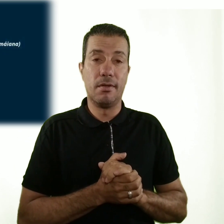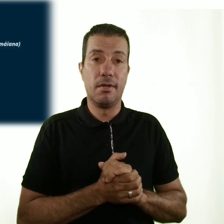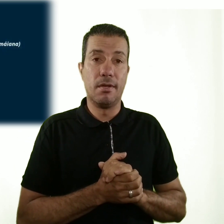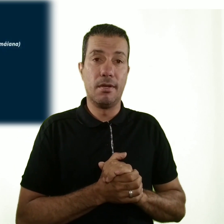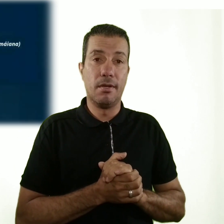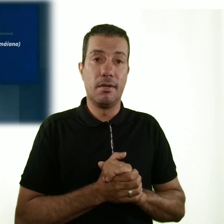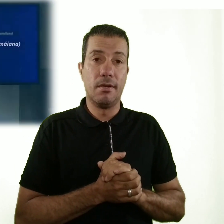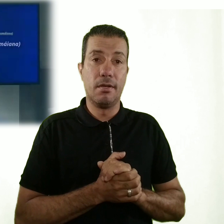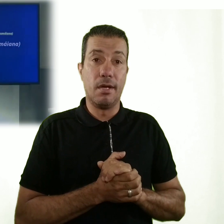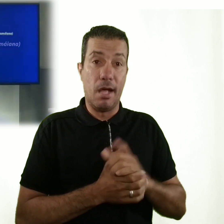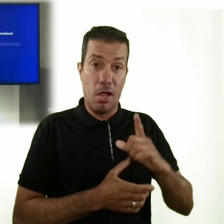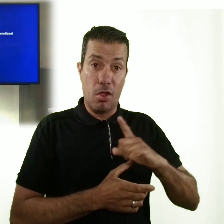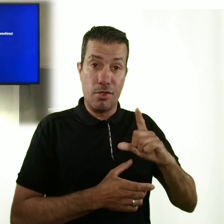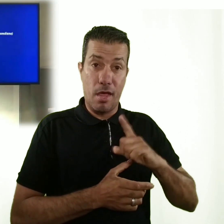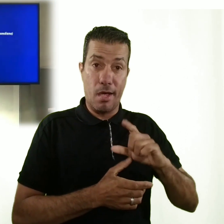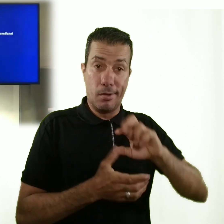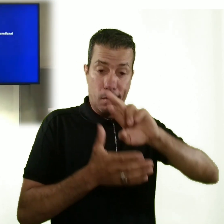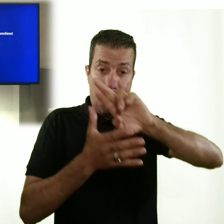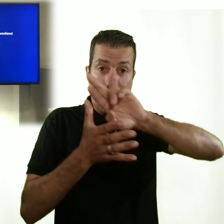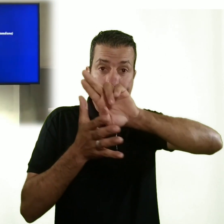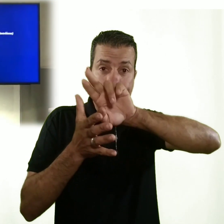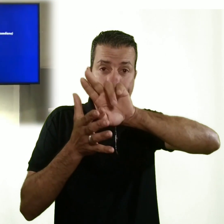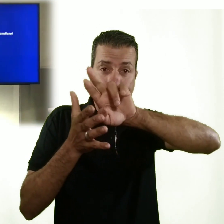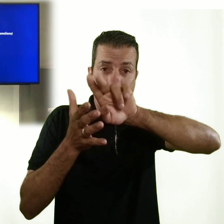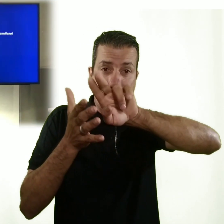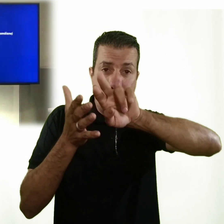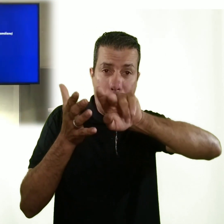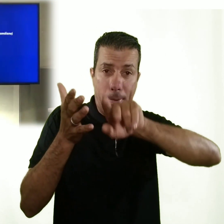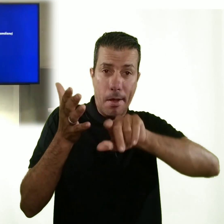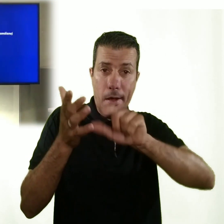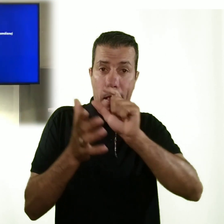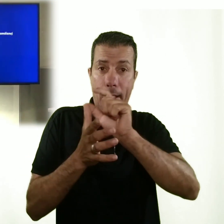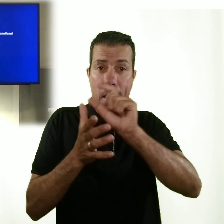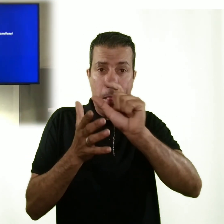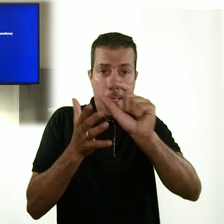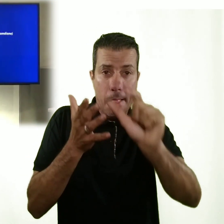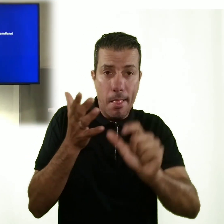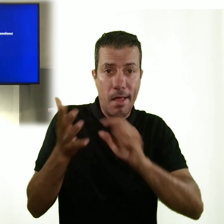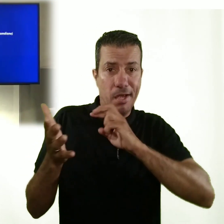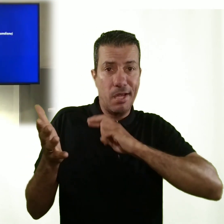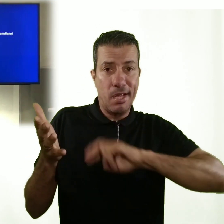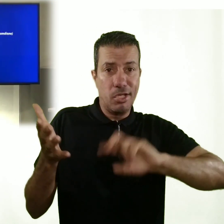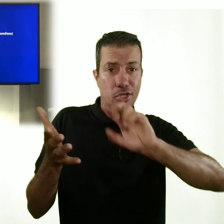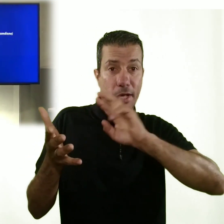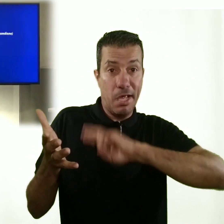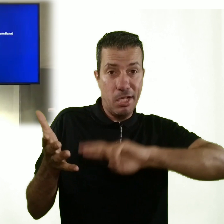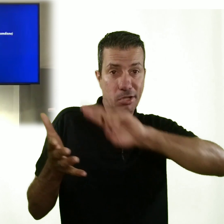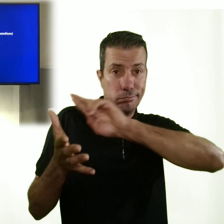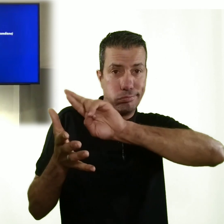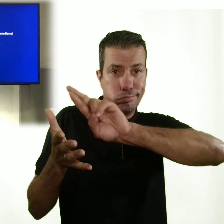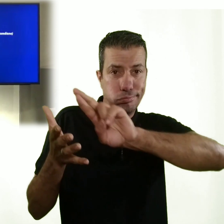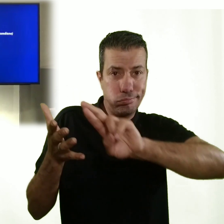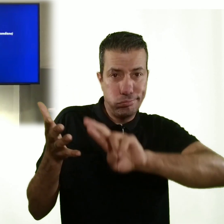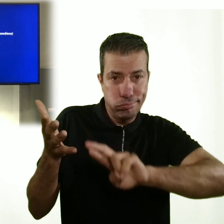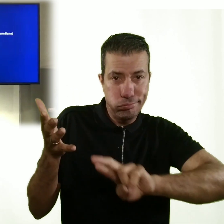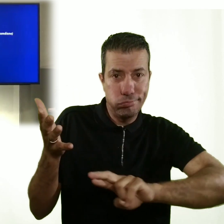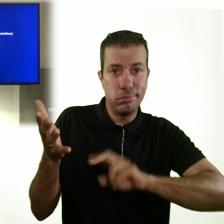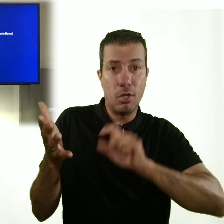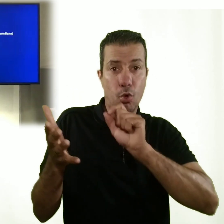Eu tenho aqui listadas as maiores religiões do planeta hoje.